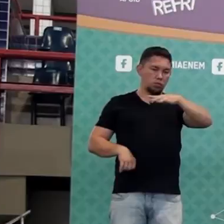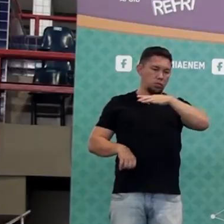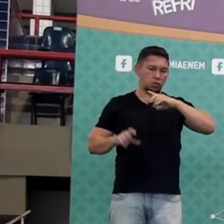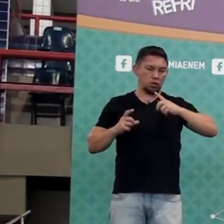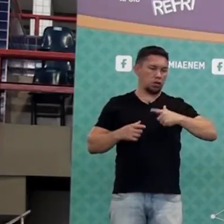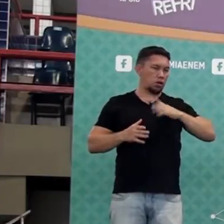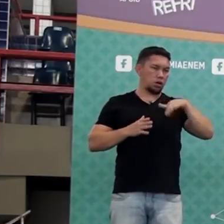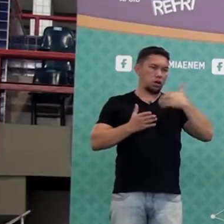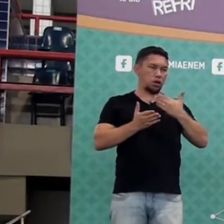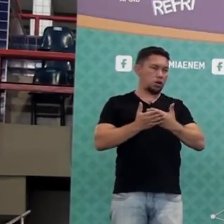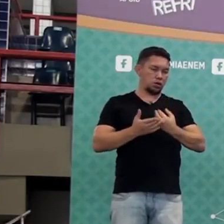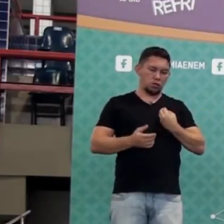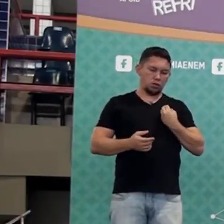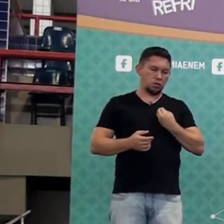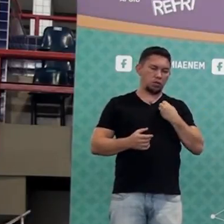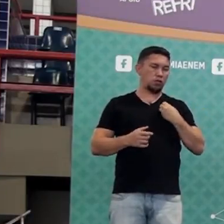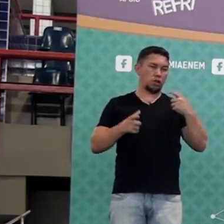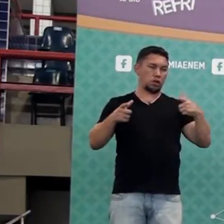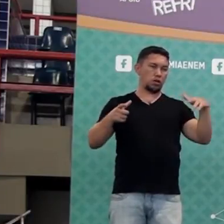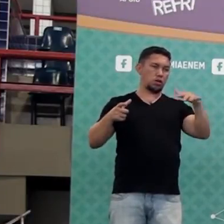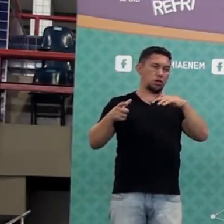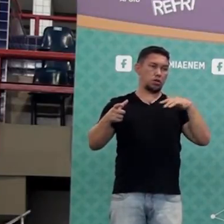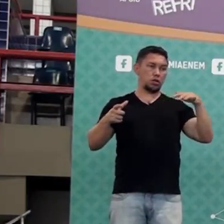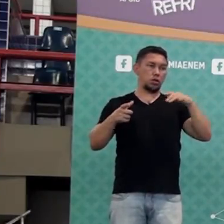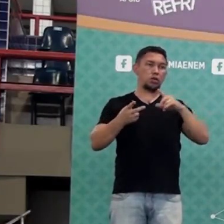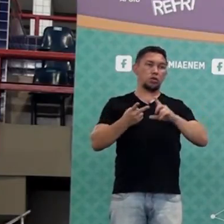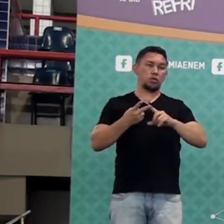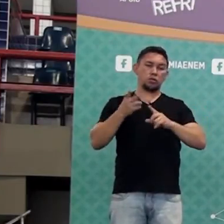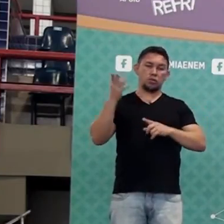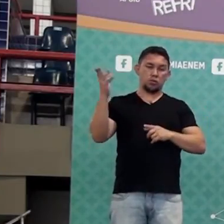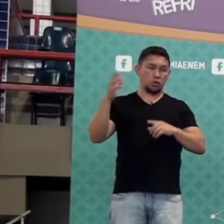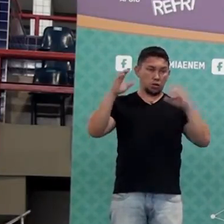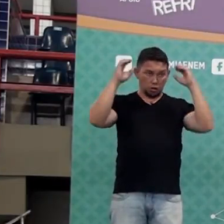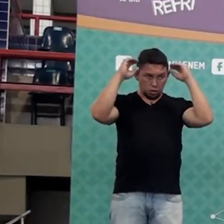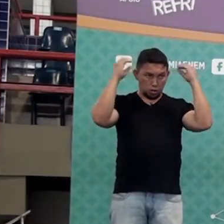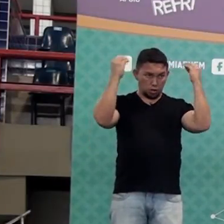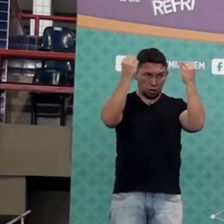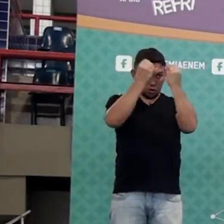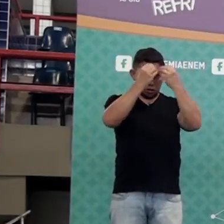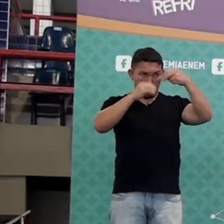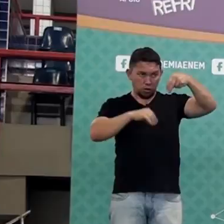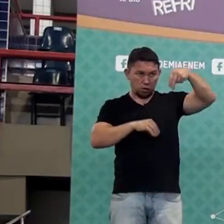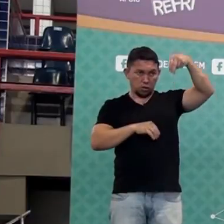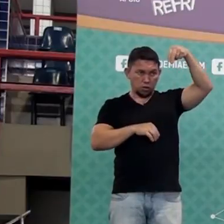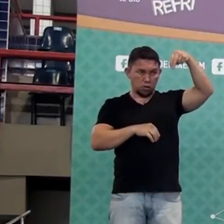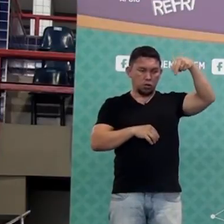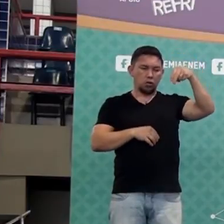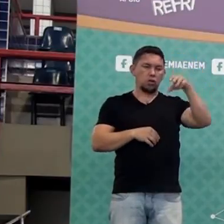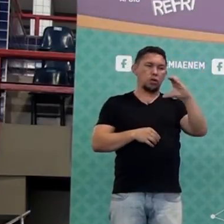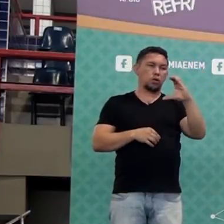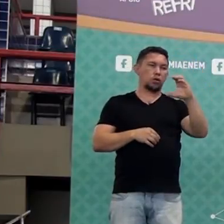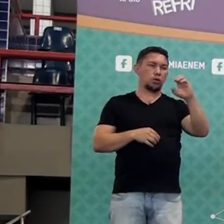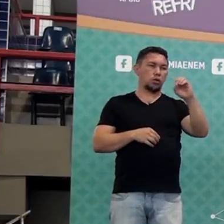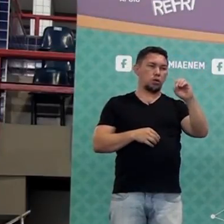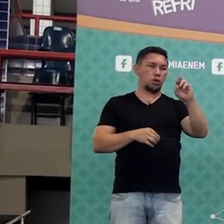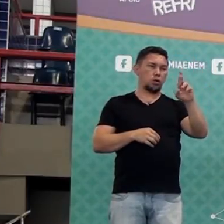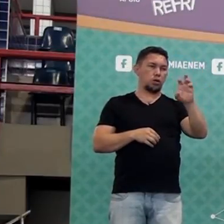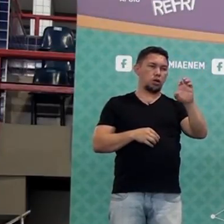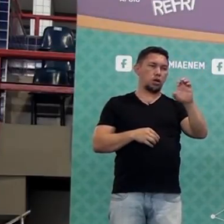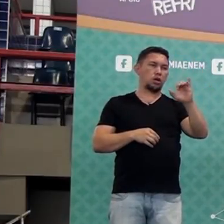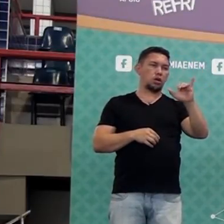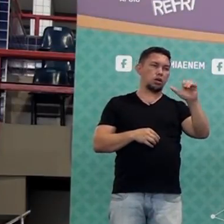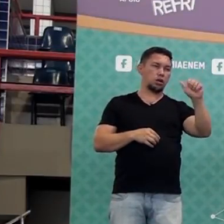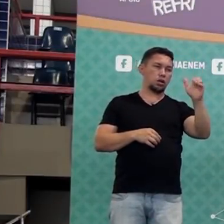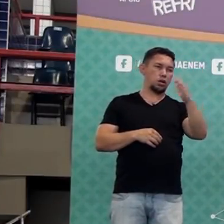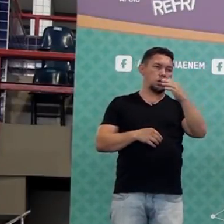se mantém naquela região. E a Coreia do Norte, que nunca assinou acordo internacional nenhum, não seria esse que a Coreia